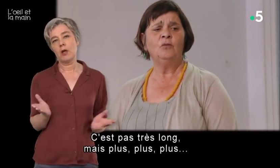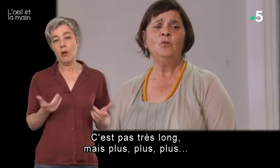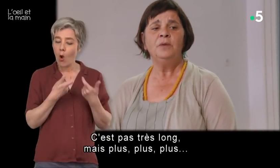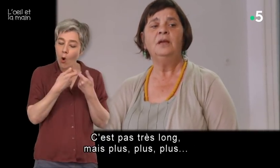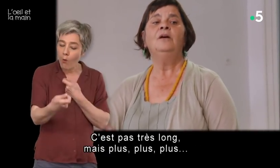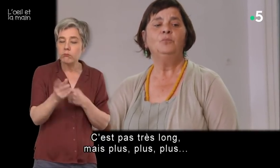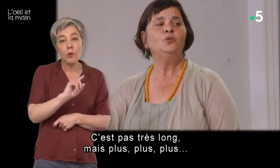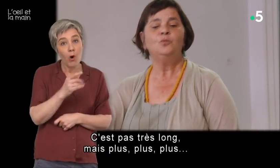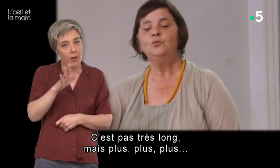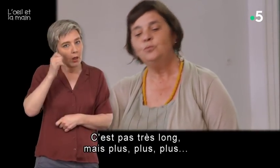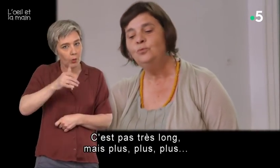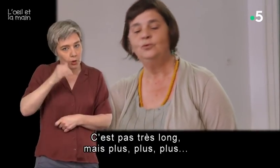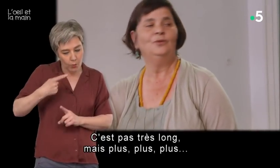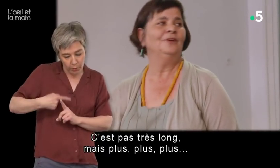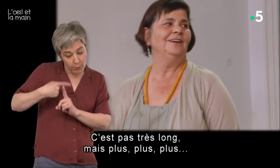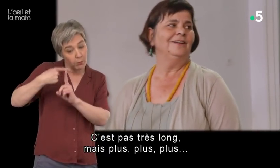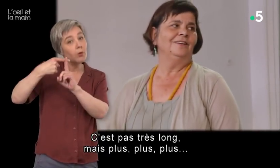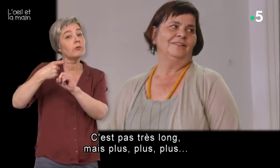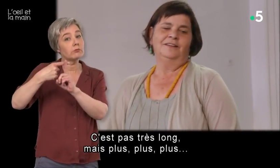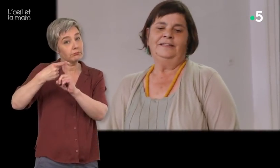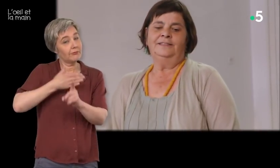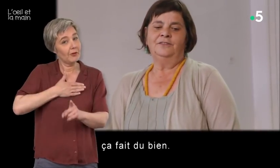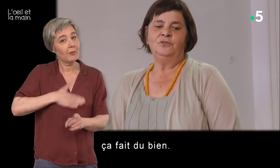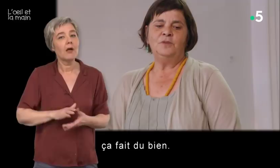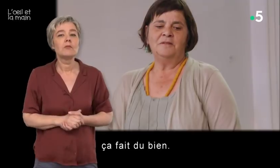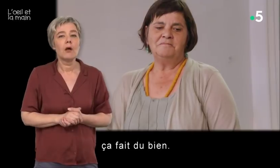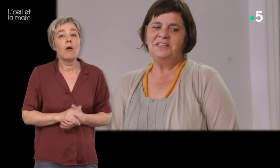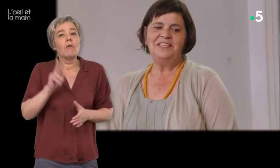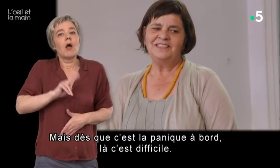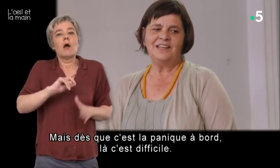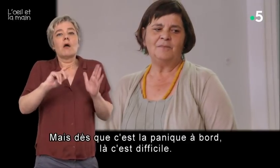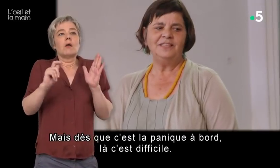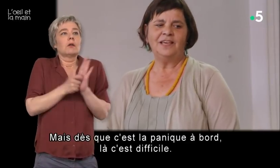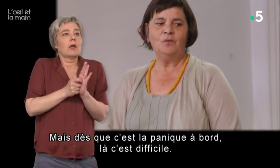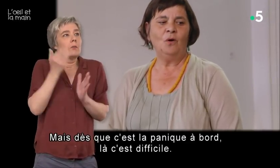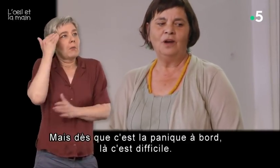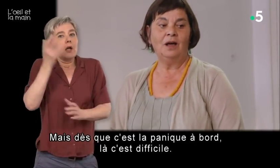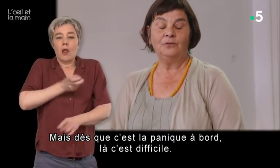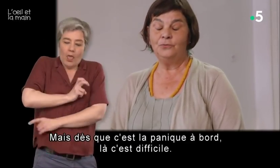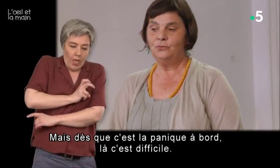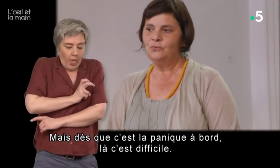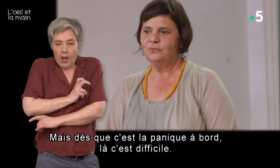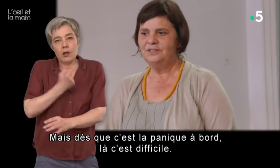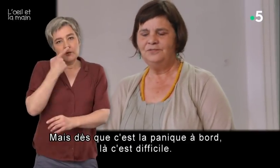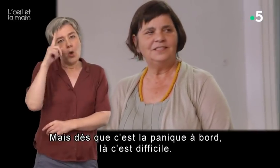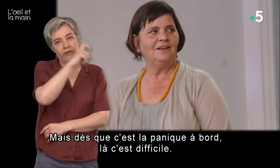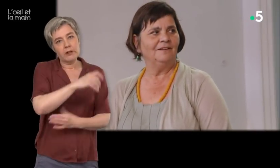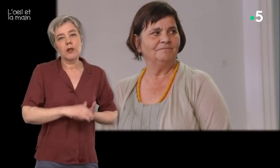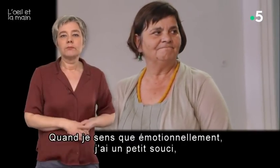long, mais plus, ça fait du bien. Mais dès que c'est la panique à bord, là, c'est difficile. Quand